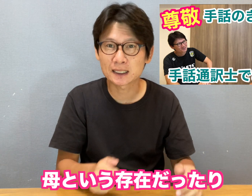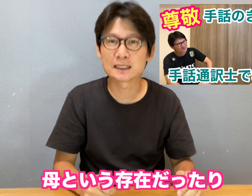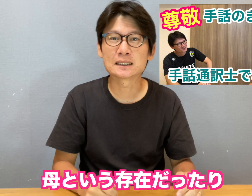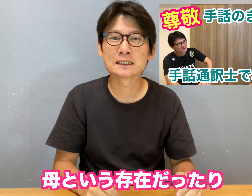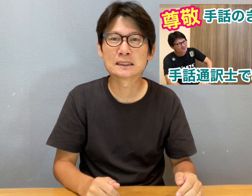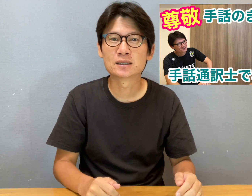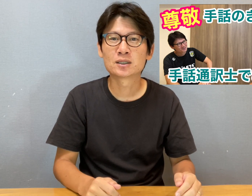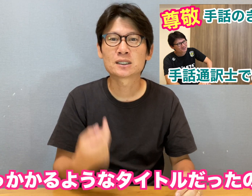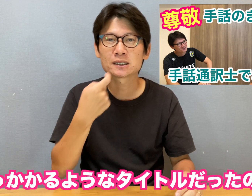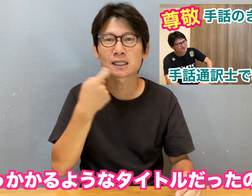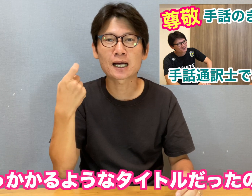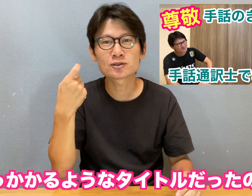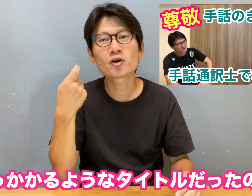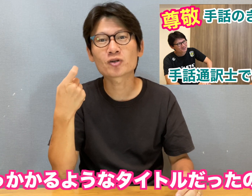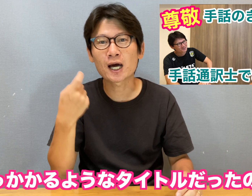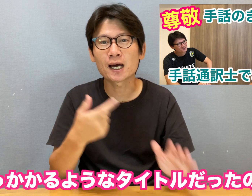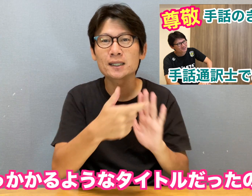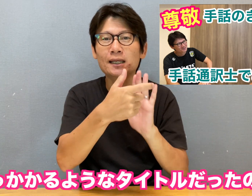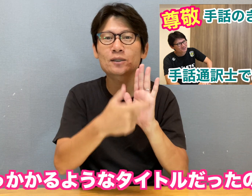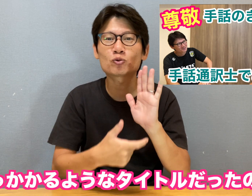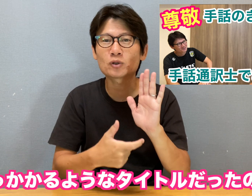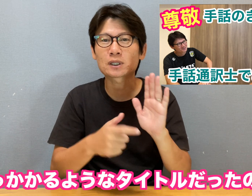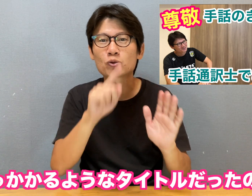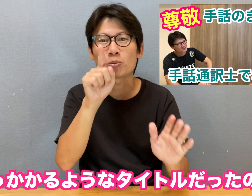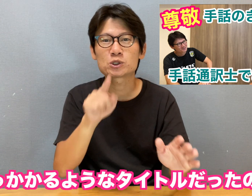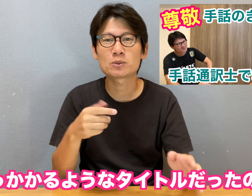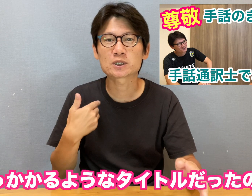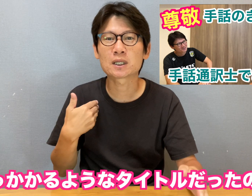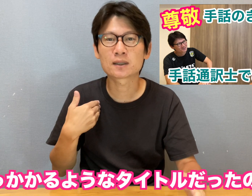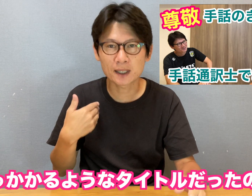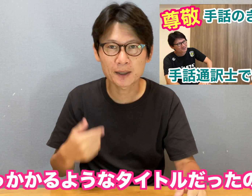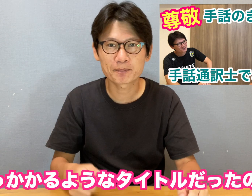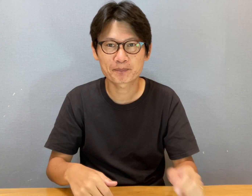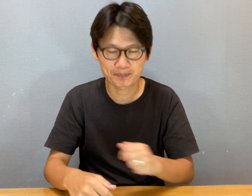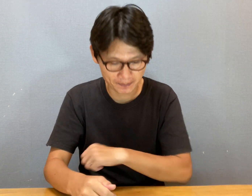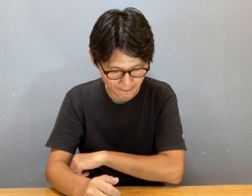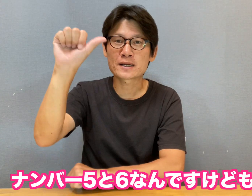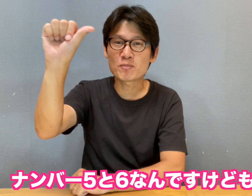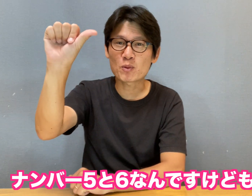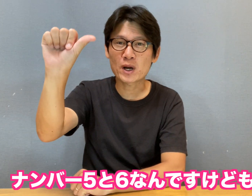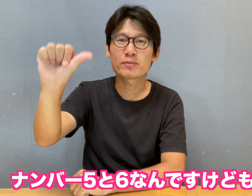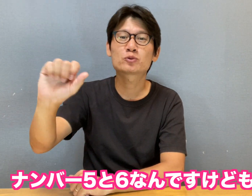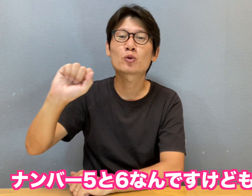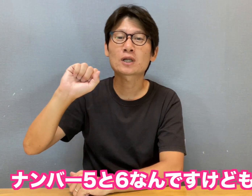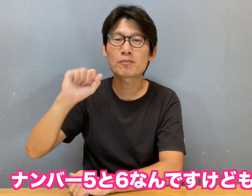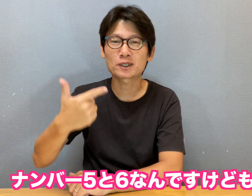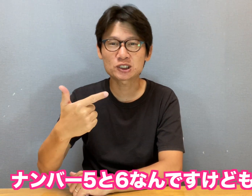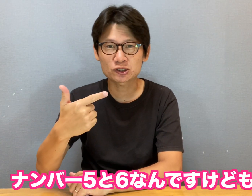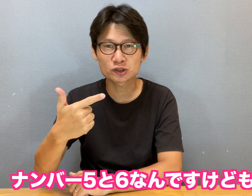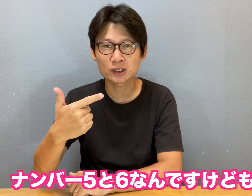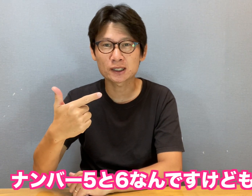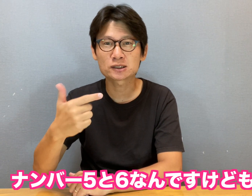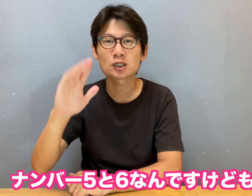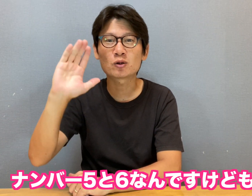り、引っかかるようなタイトルだったのかもしれませんね。ナンバーファイブとナンバーシックスなんですけれ